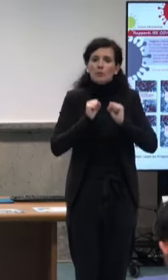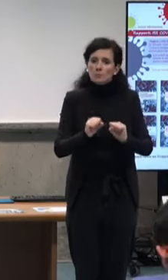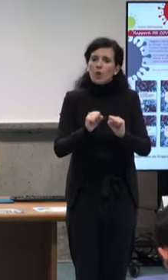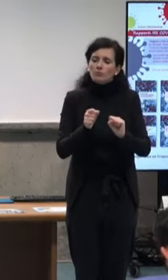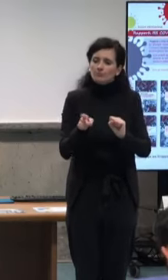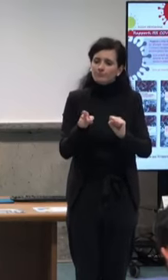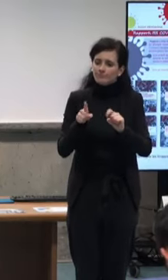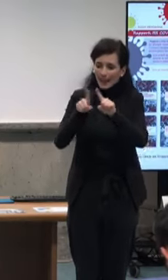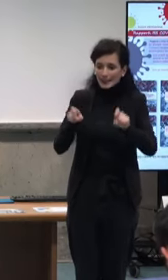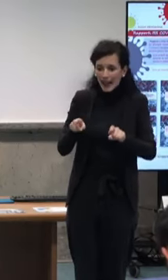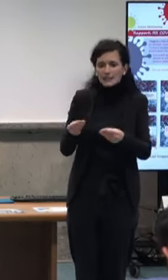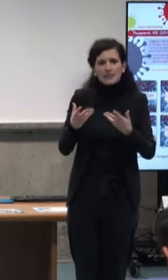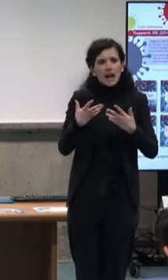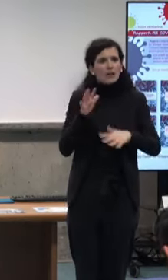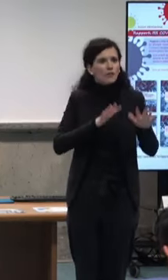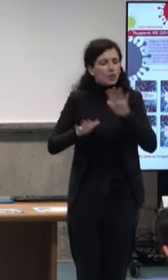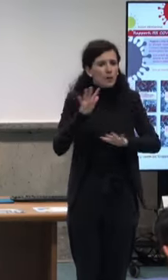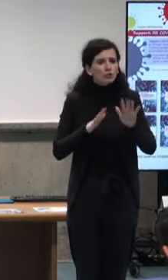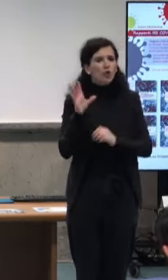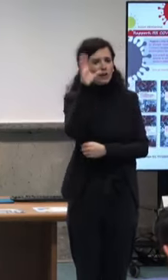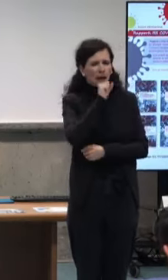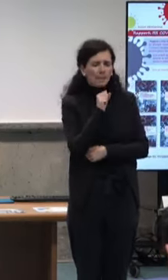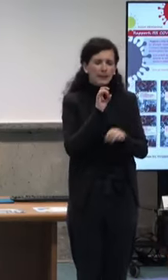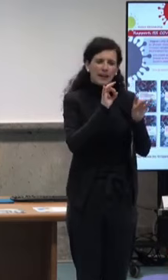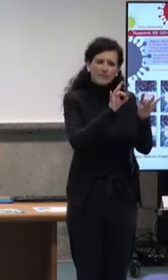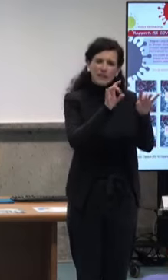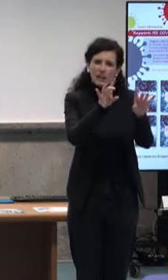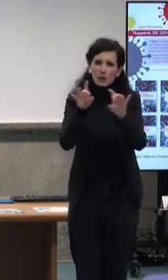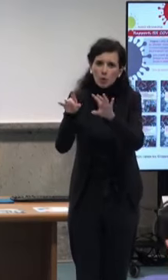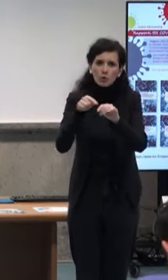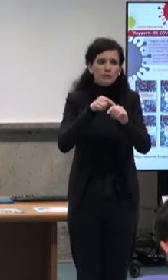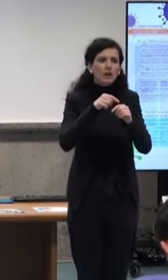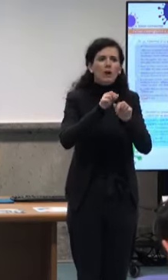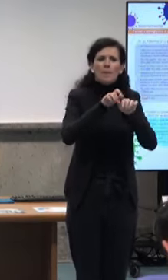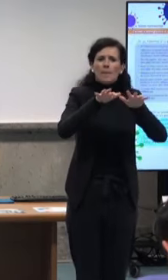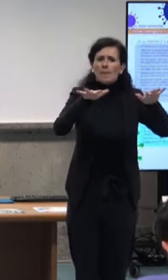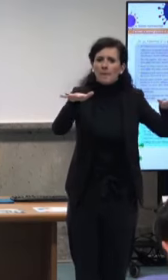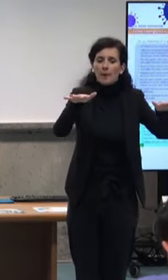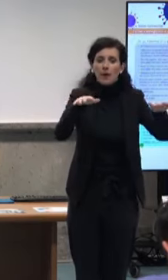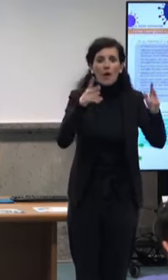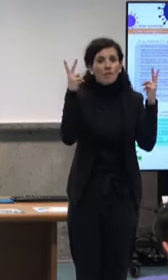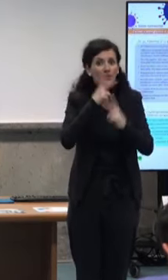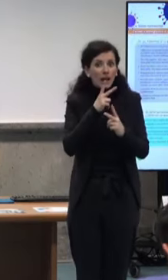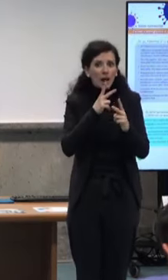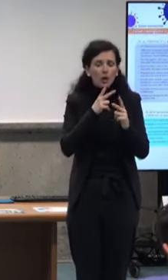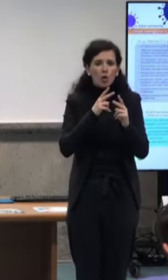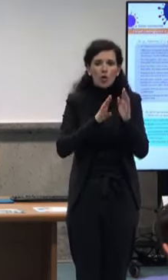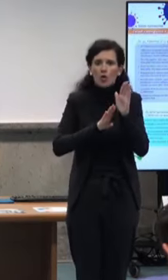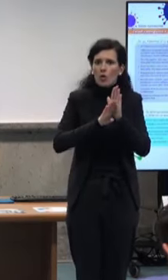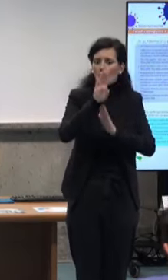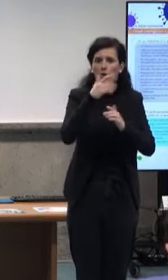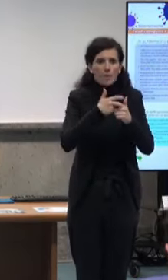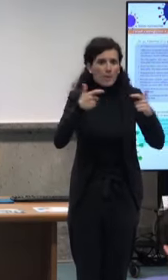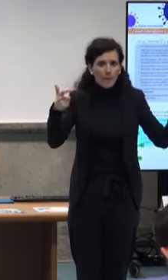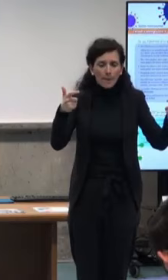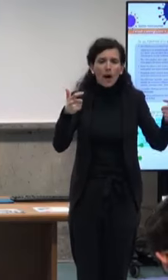possono dire se effettivamente la circolazione del virus è stata così elevata come certi modelli suggeriscono nel momento in cui